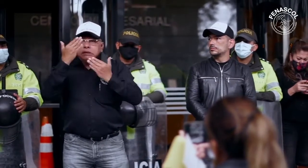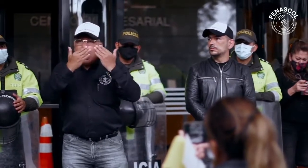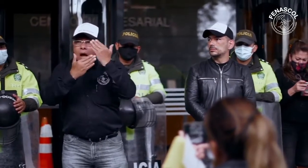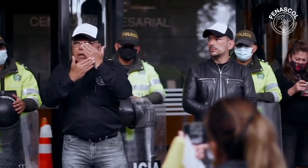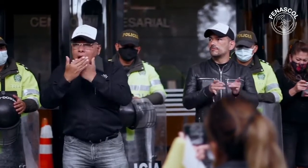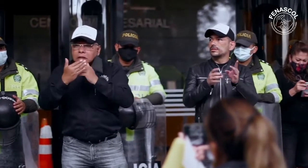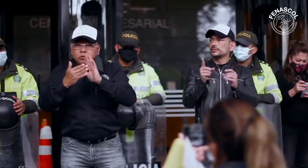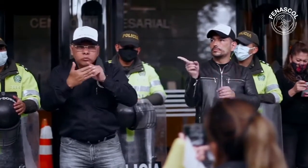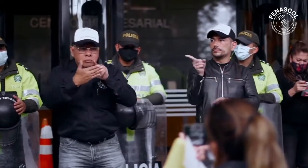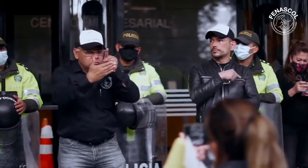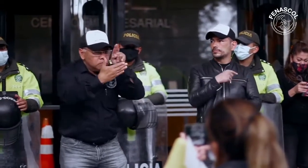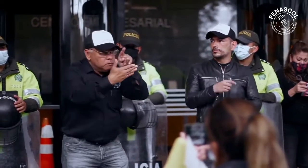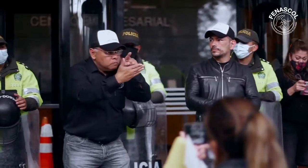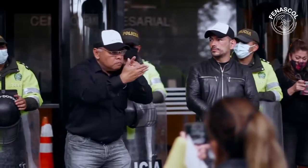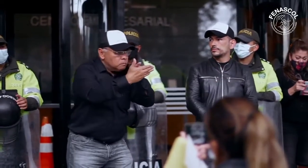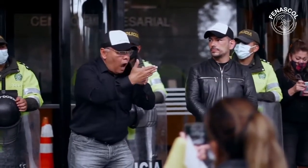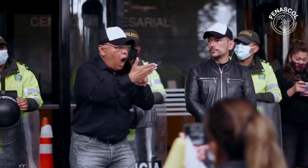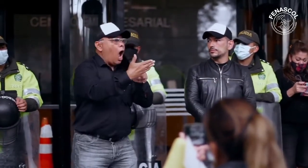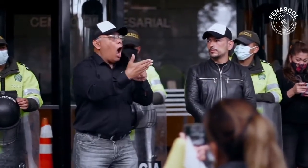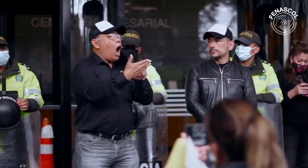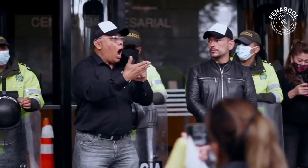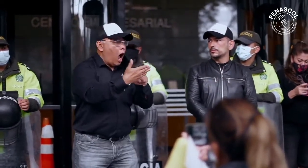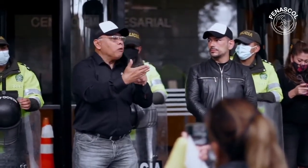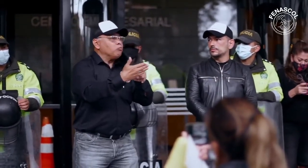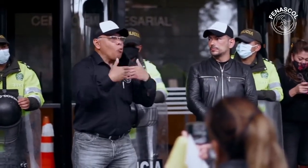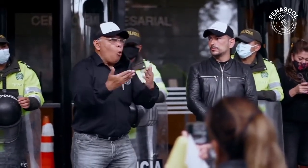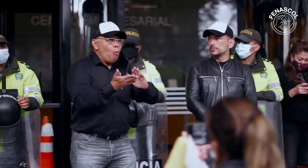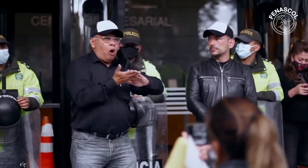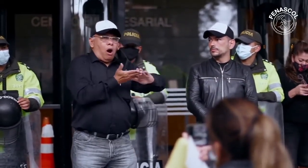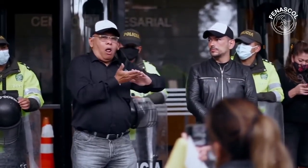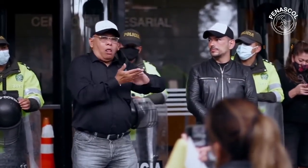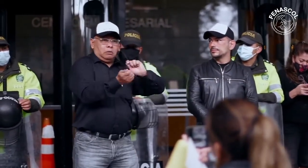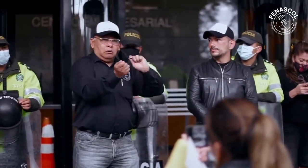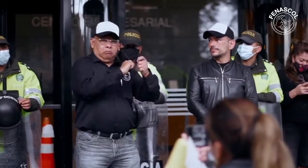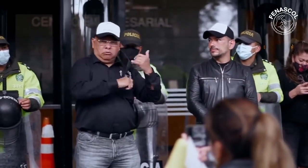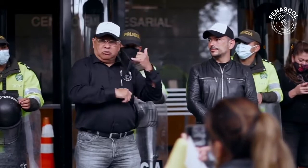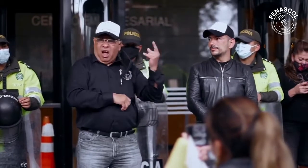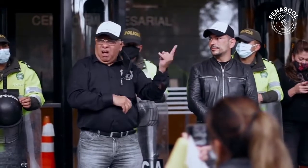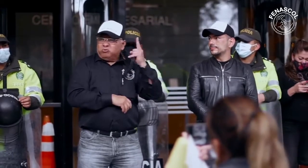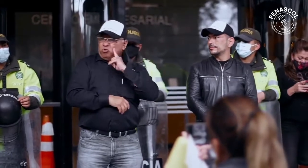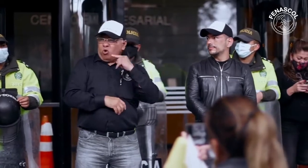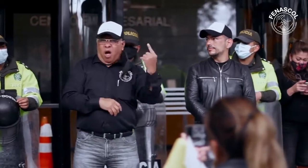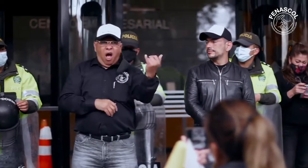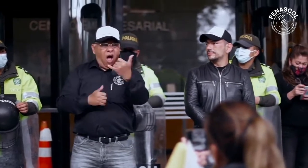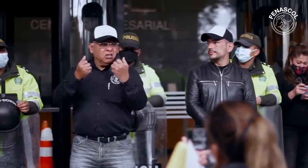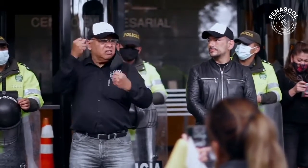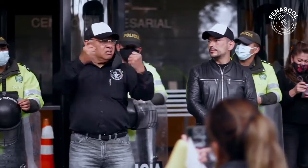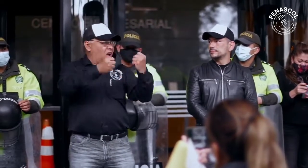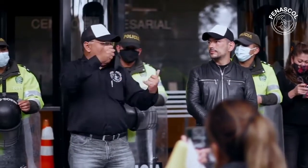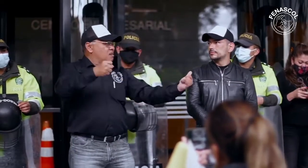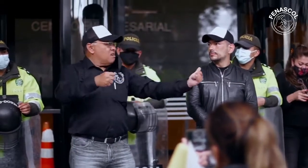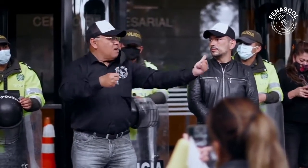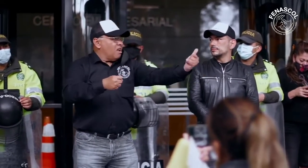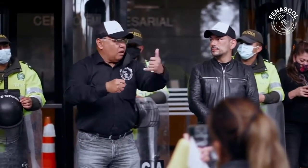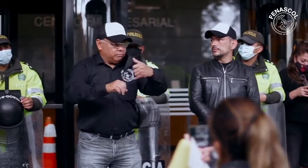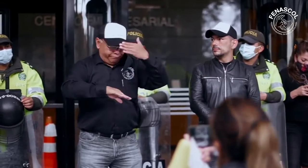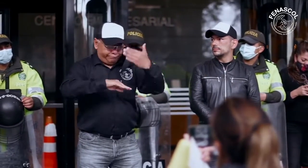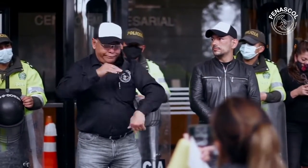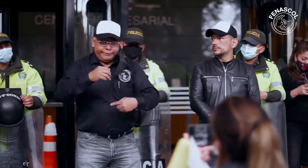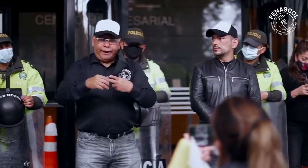que simplemente va a ser para analizar la situación de cada una de estas licencias